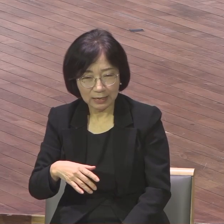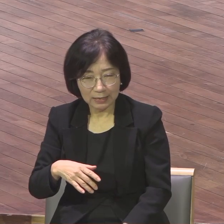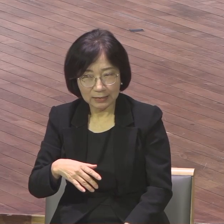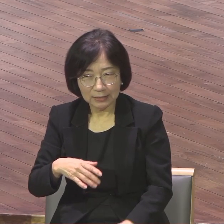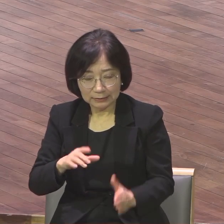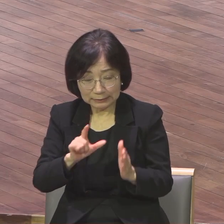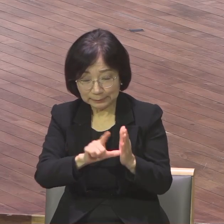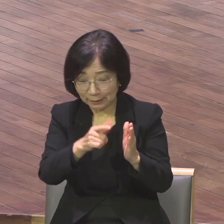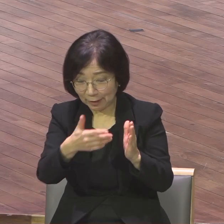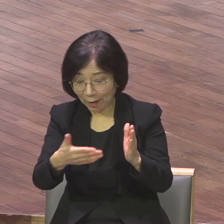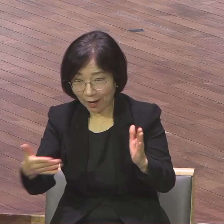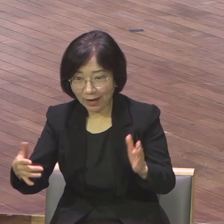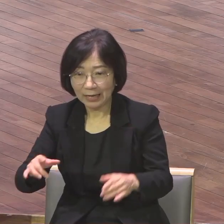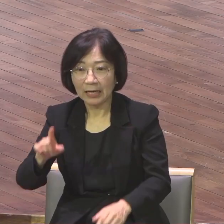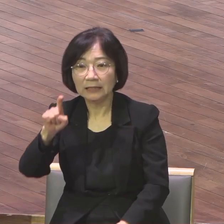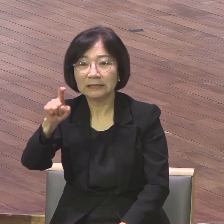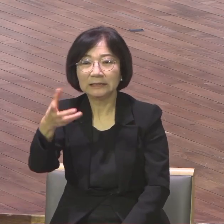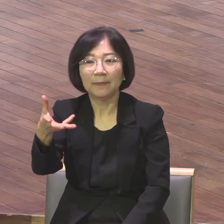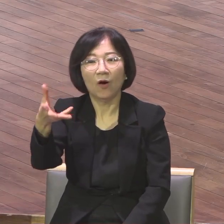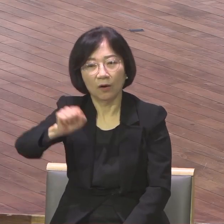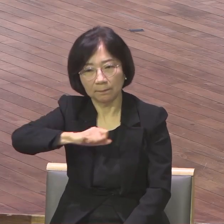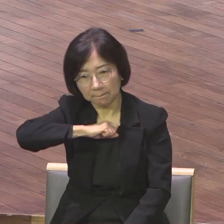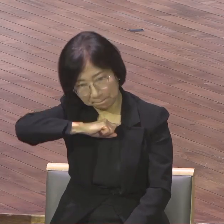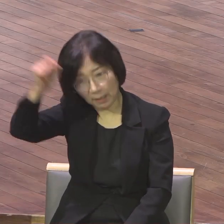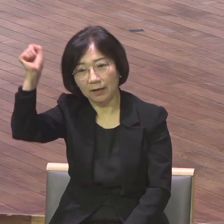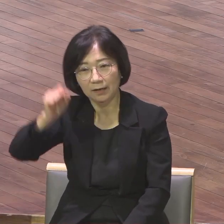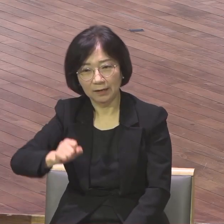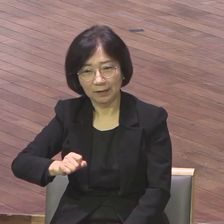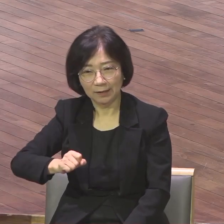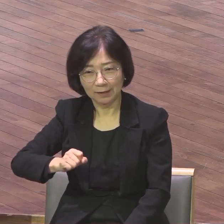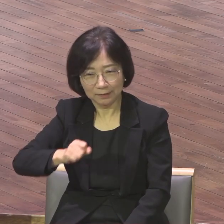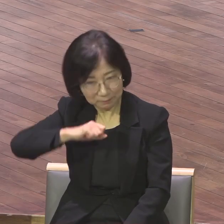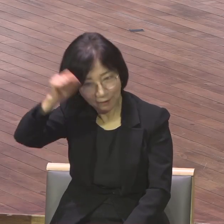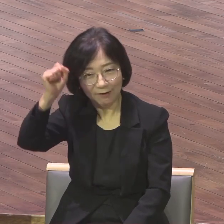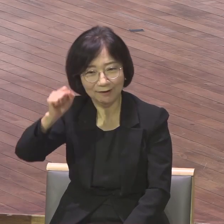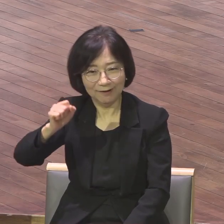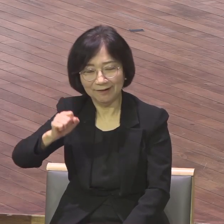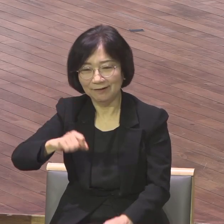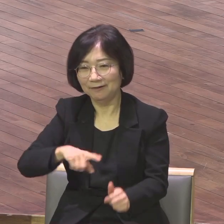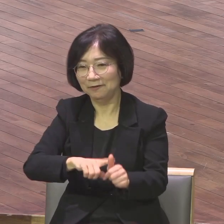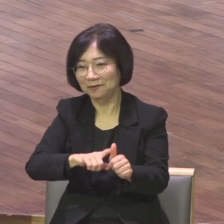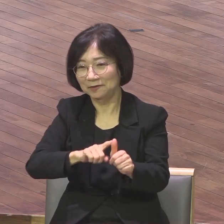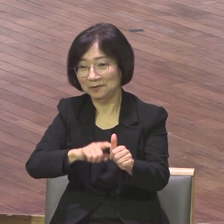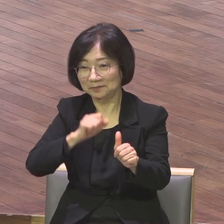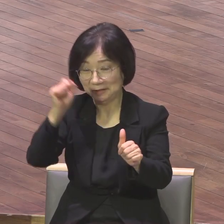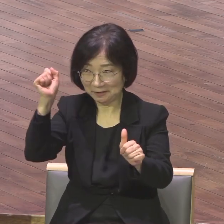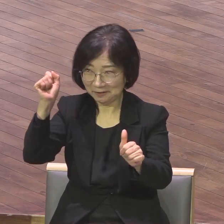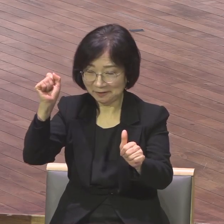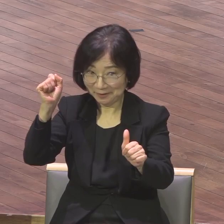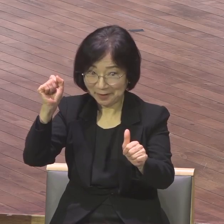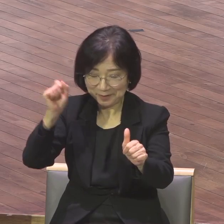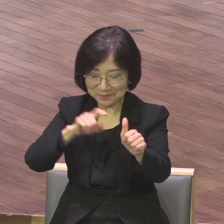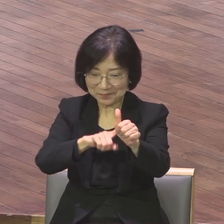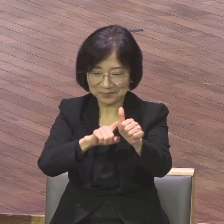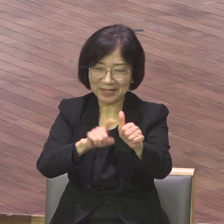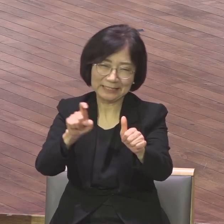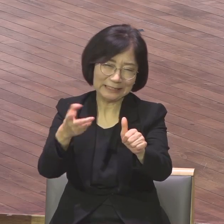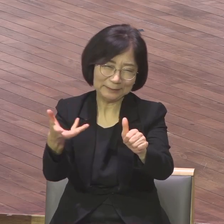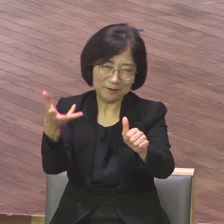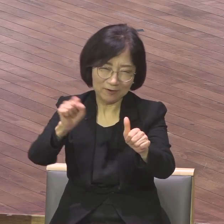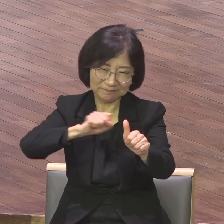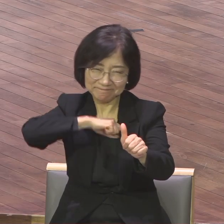확보됐어. 10억을 벌었어. 그 당시 10억은 엄청 크지요. 10억을 벌었어. 이렇게 10억이